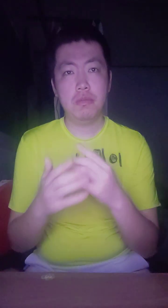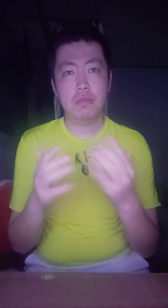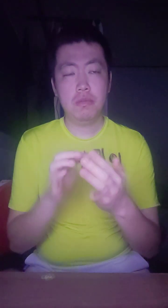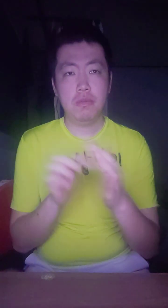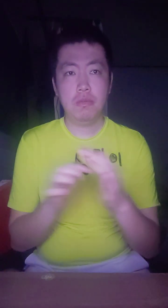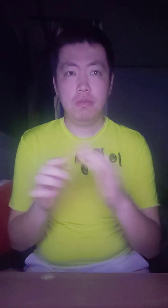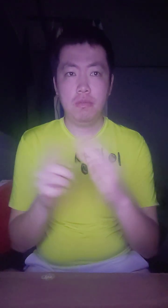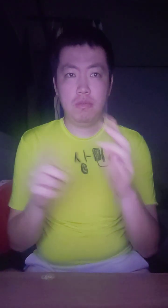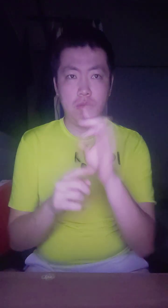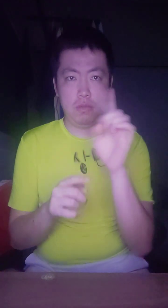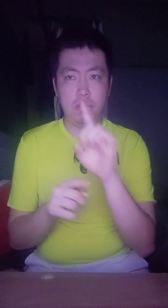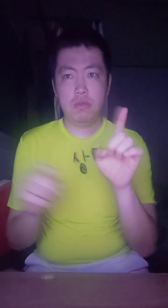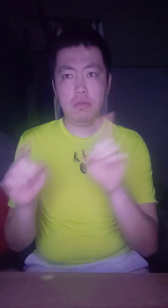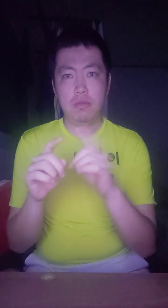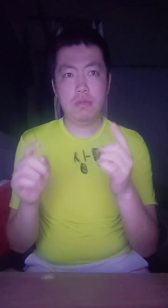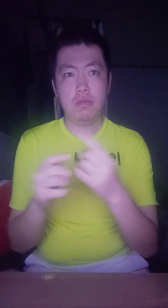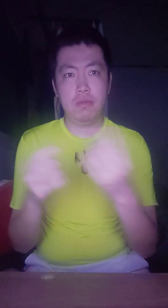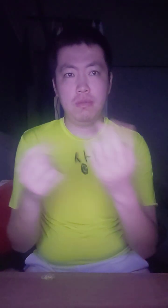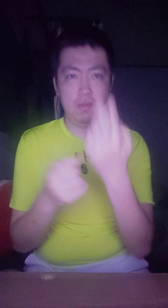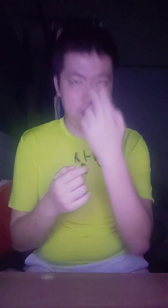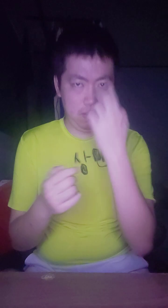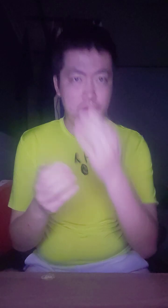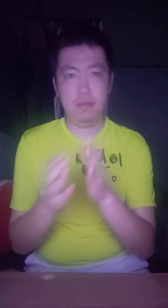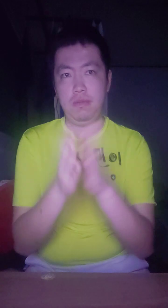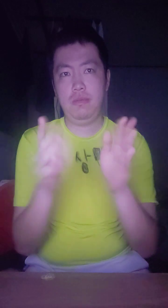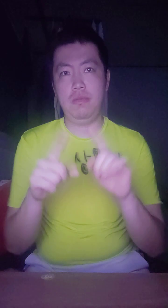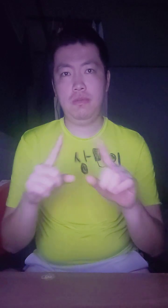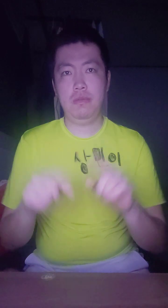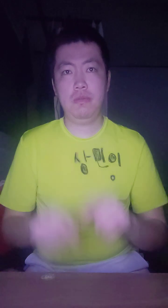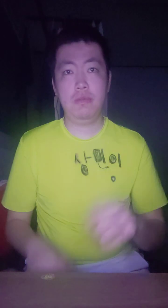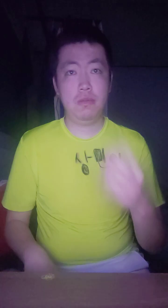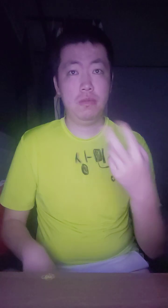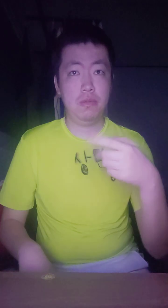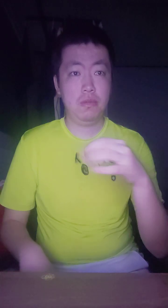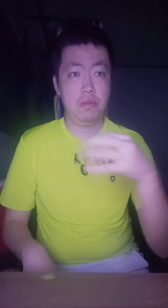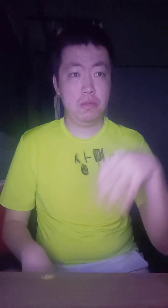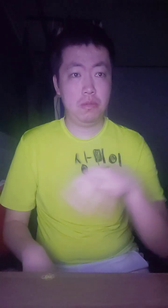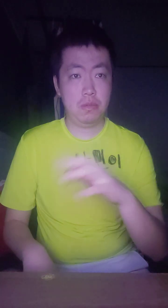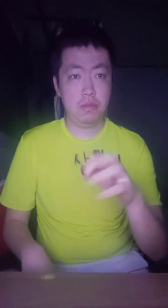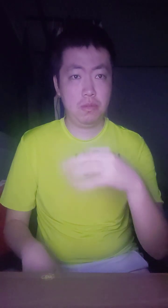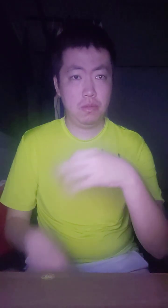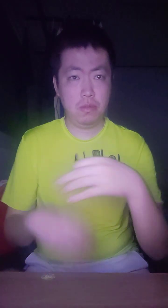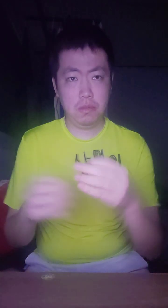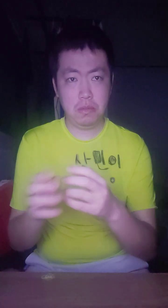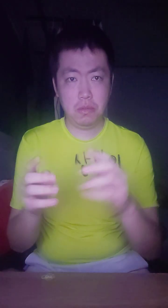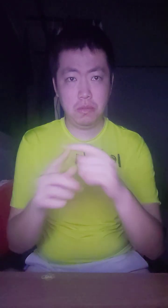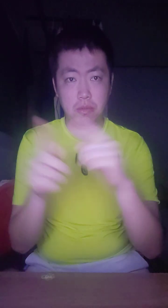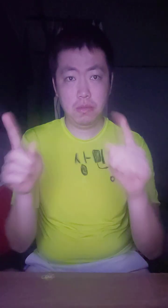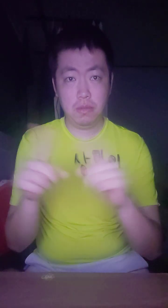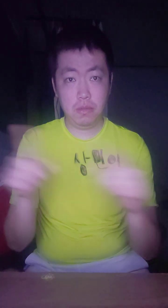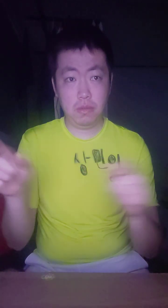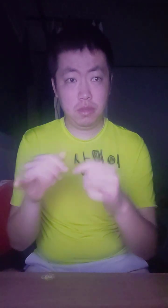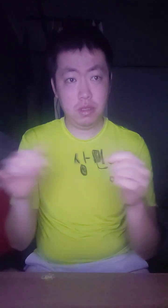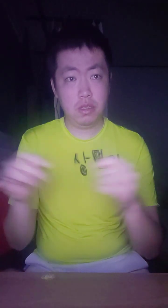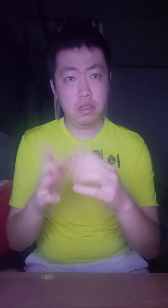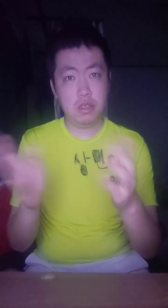일어난 시간에 맞춰 현장 확인이 이루어졌습니다. 화장실 입구 측에 세면대가 하나 있고 세면대